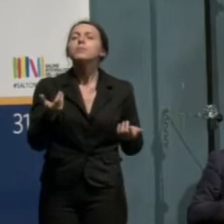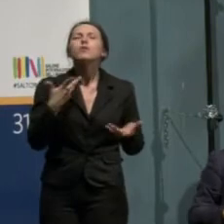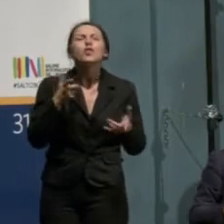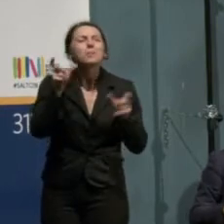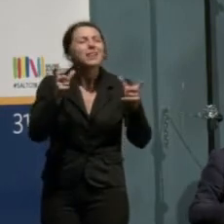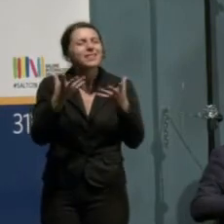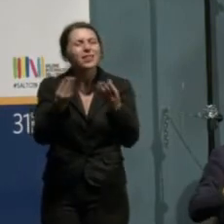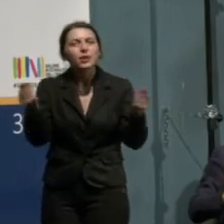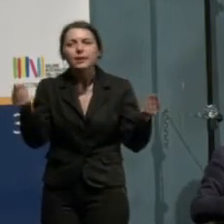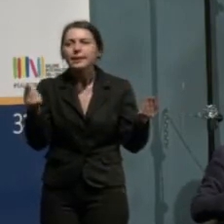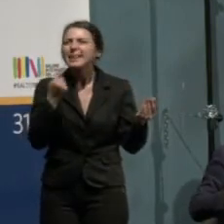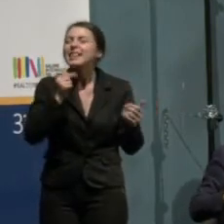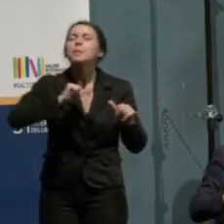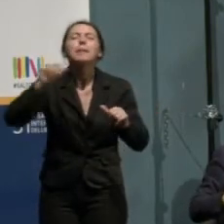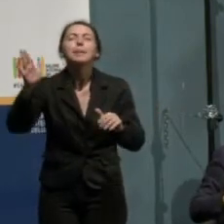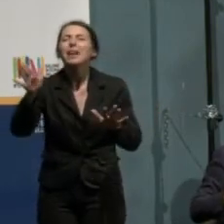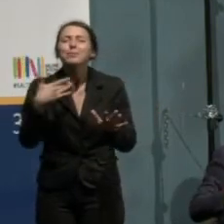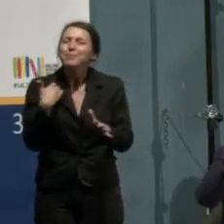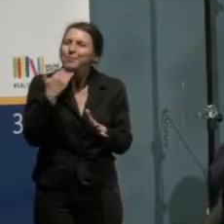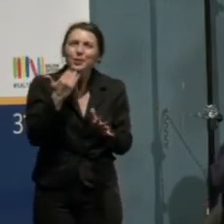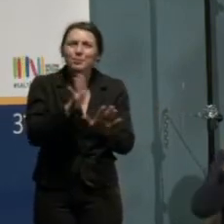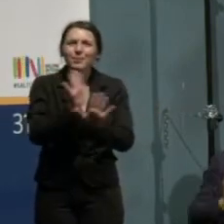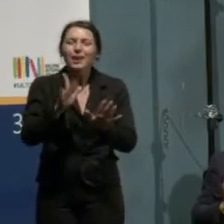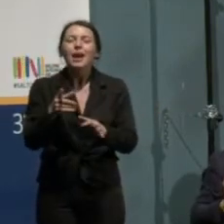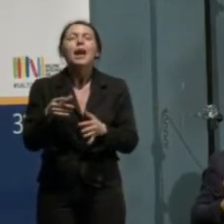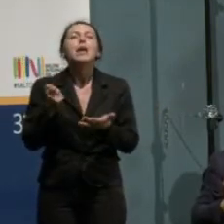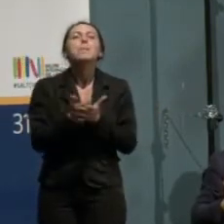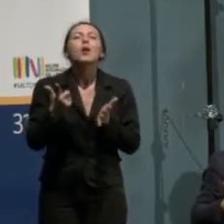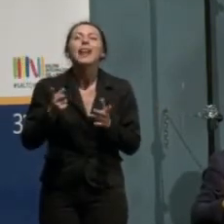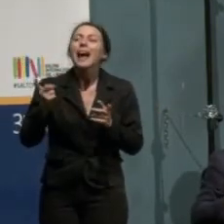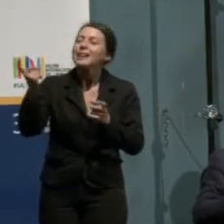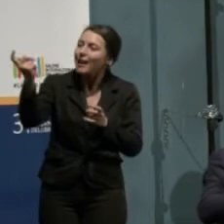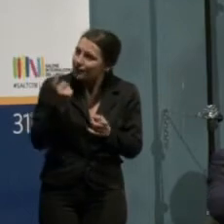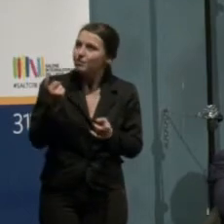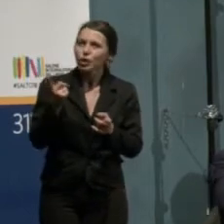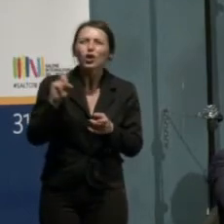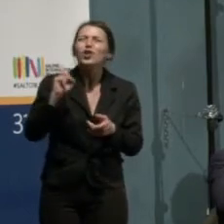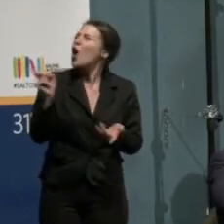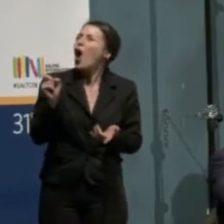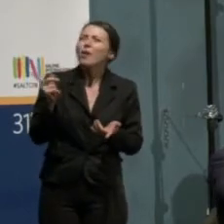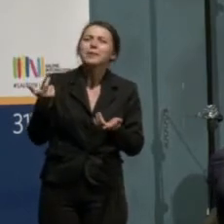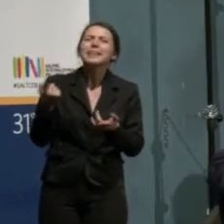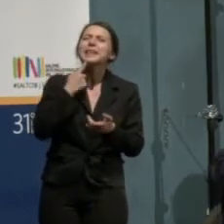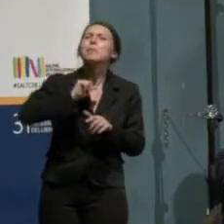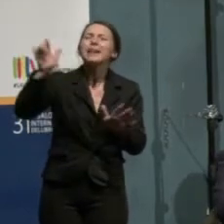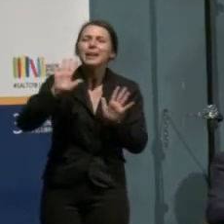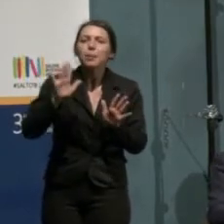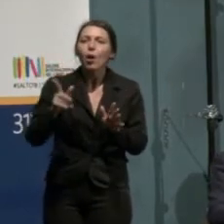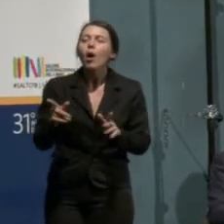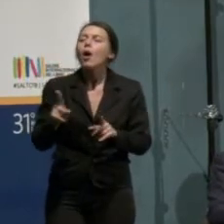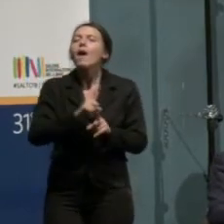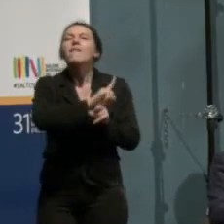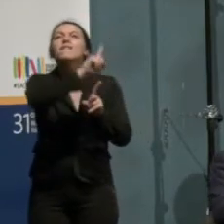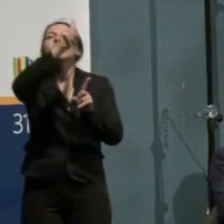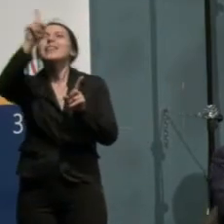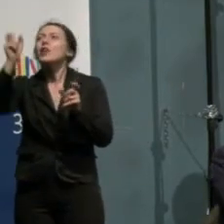persone non so che sia arrivato prima non mi interessa perché prima di arrivare non è arrivare prima il problema e accompagnarli sino alla fine nella richiesta